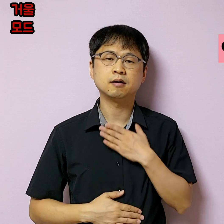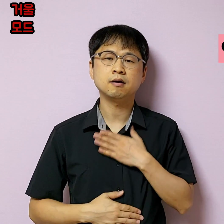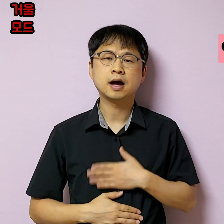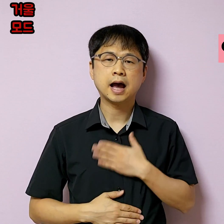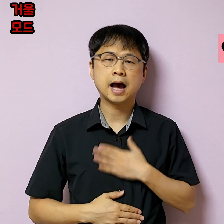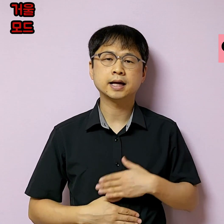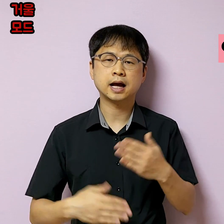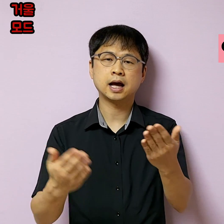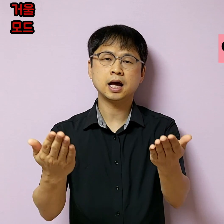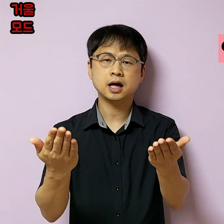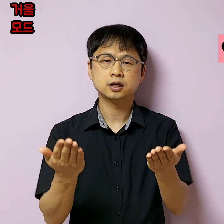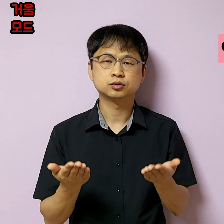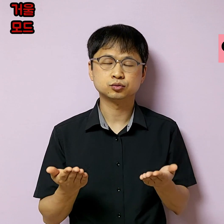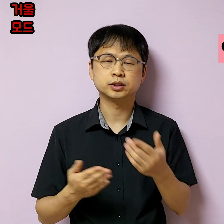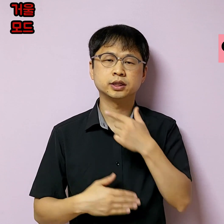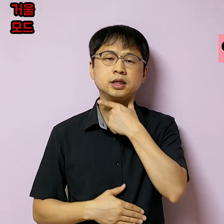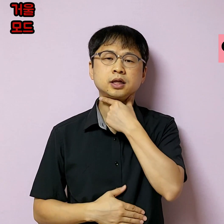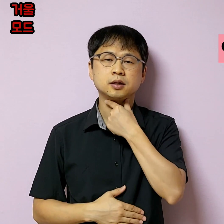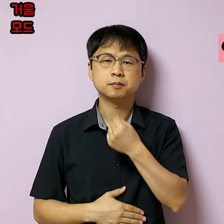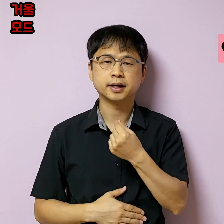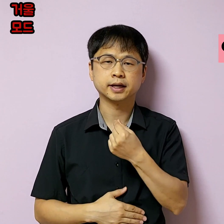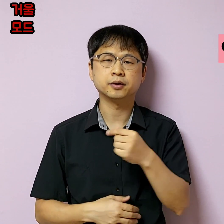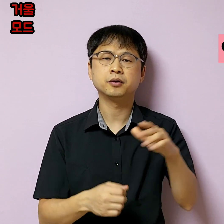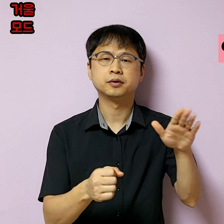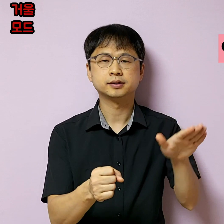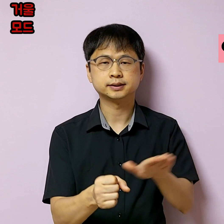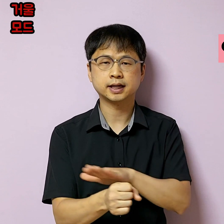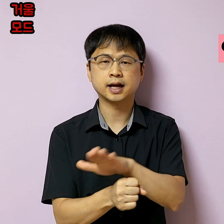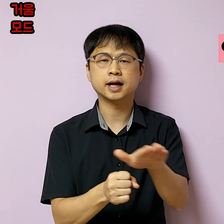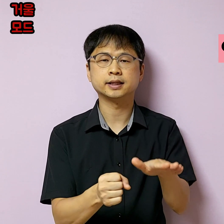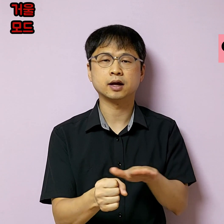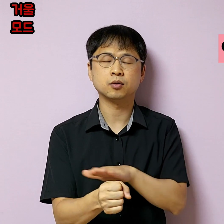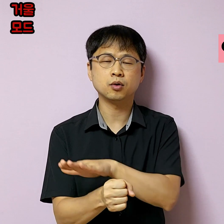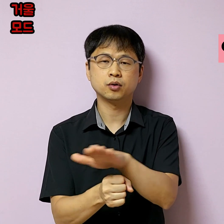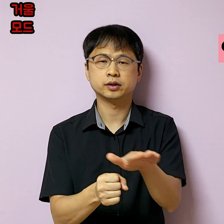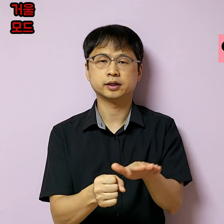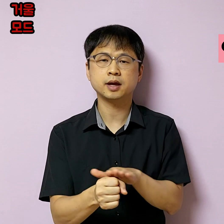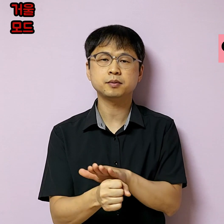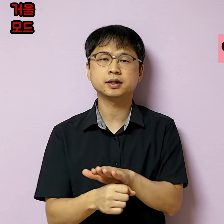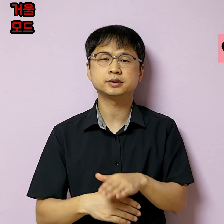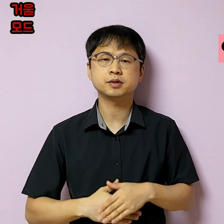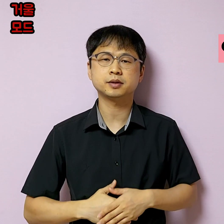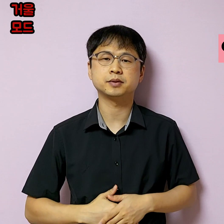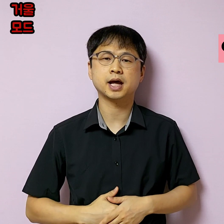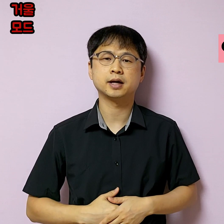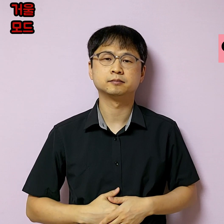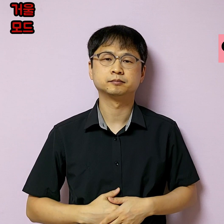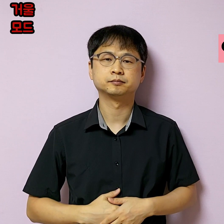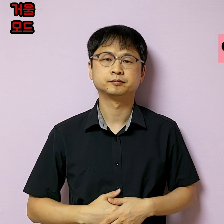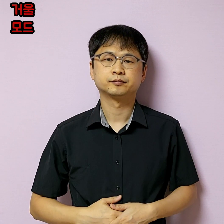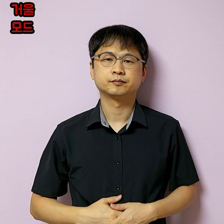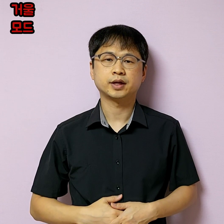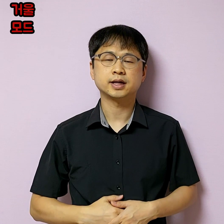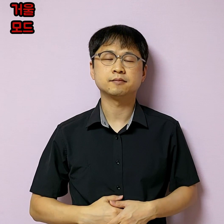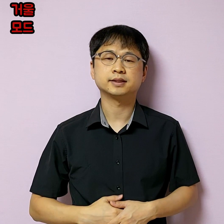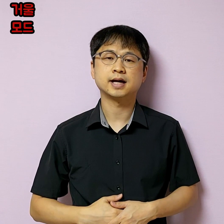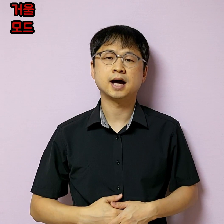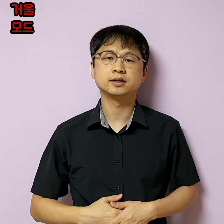그래서 알아주길 바래요. 사랑한다고 이렇게 표현하시면 됩니다. 네, 다음 가사